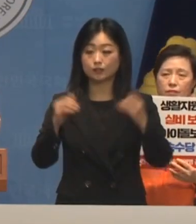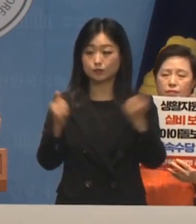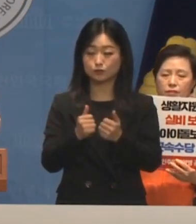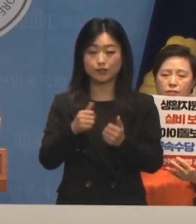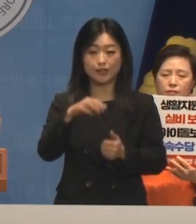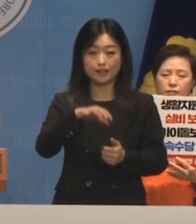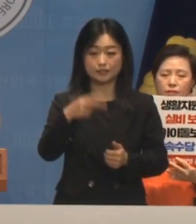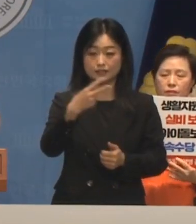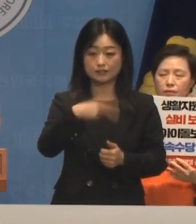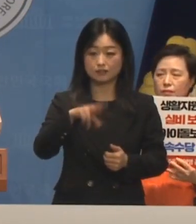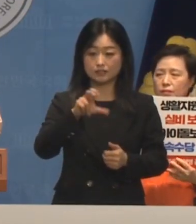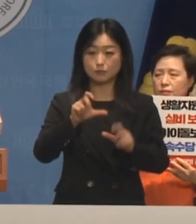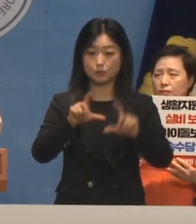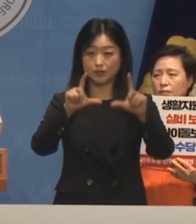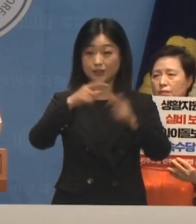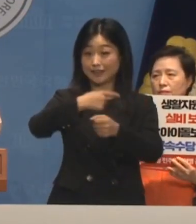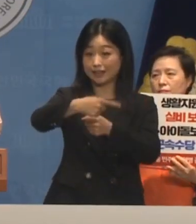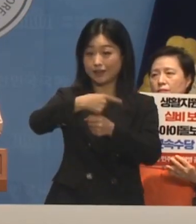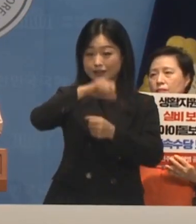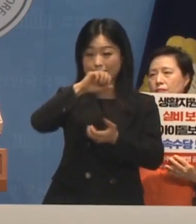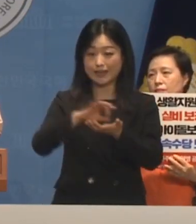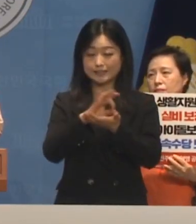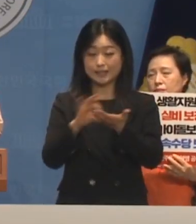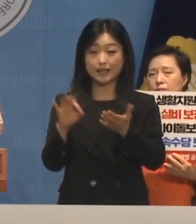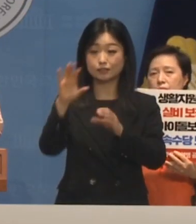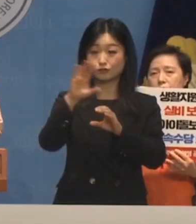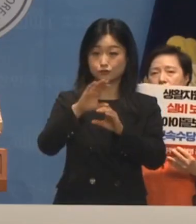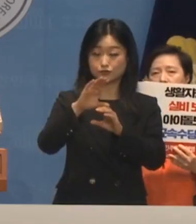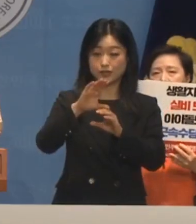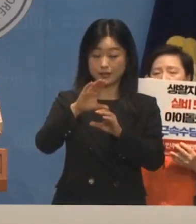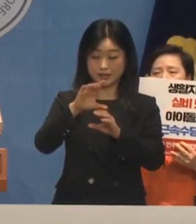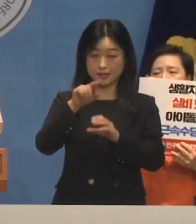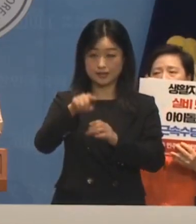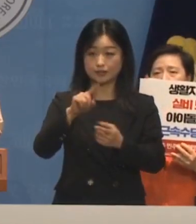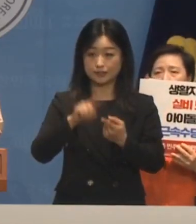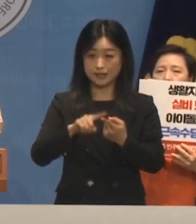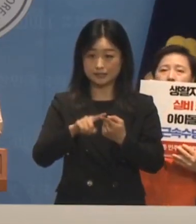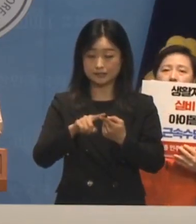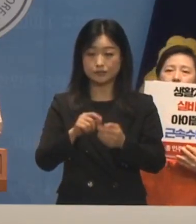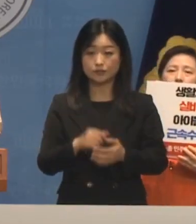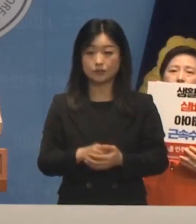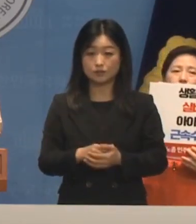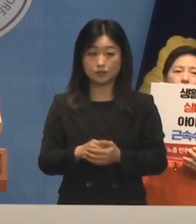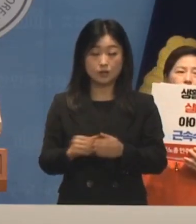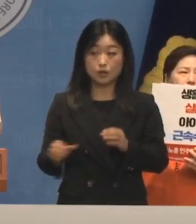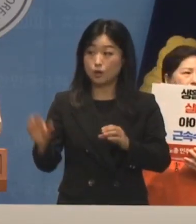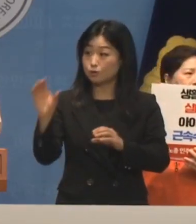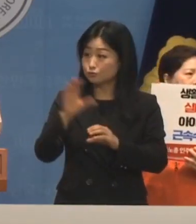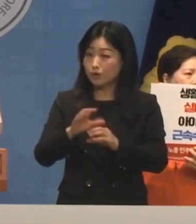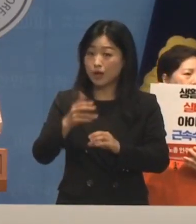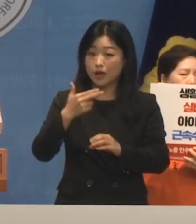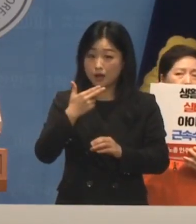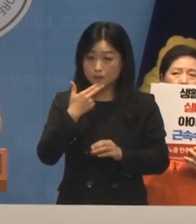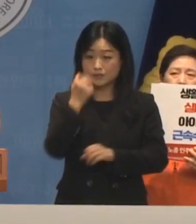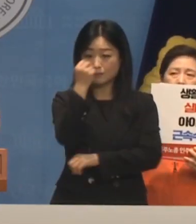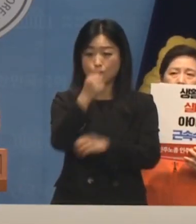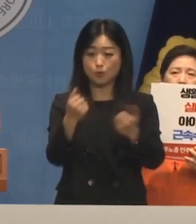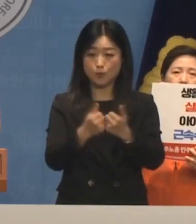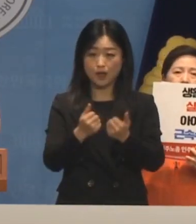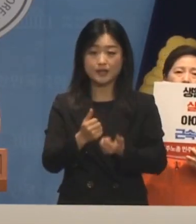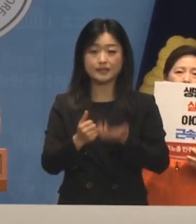국회에서 2025년도 예산안이 증액안 없이 현재 상정될 예정이라고